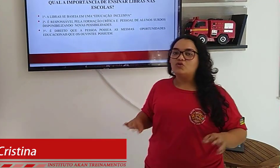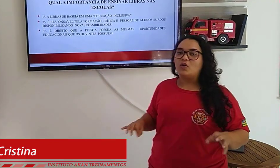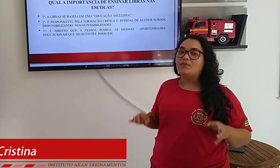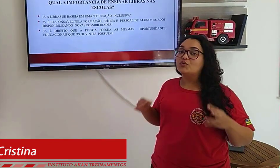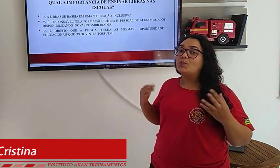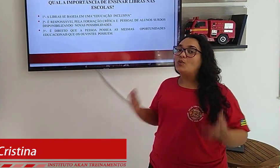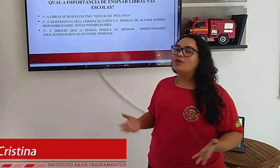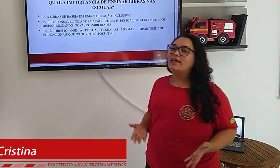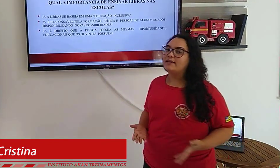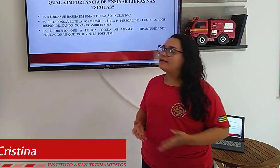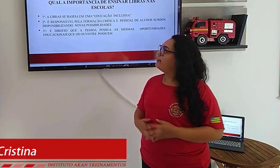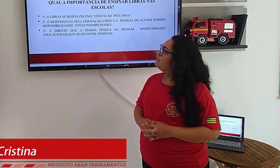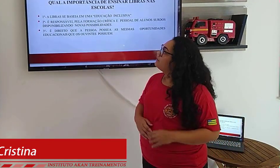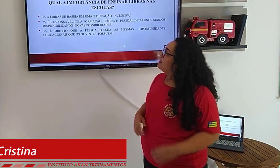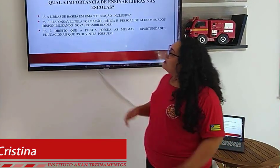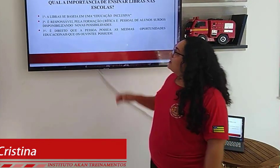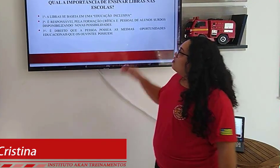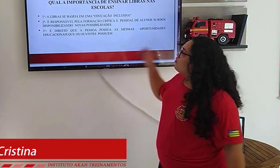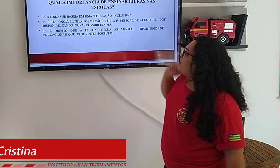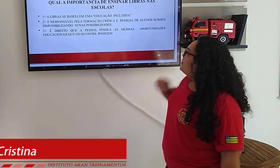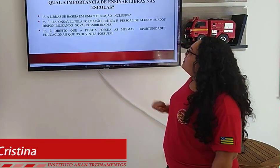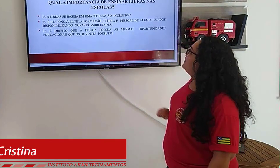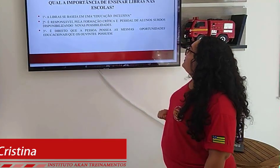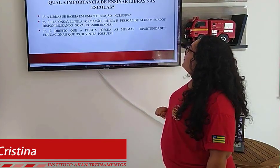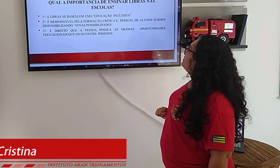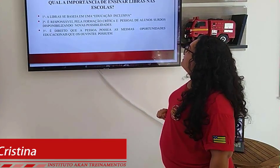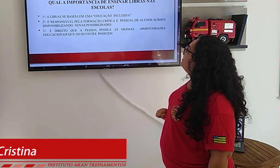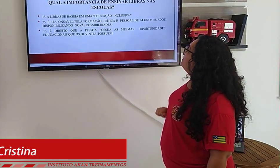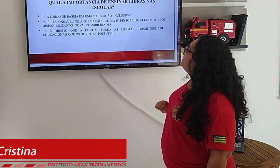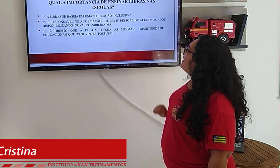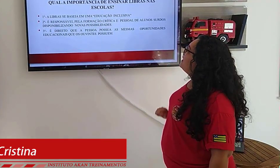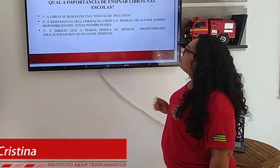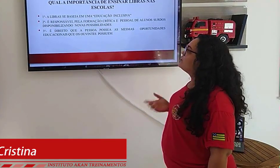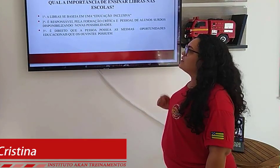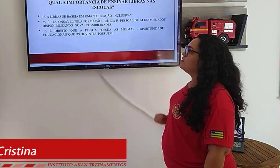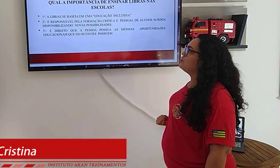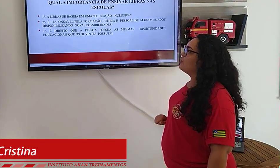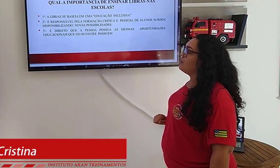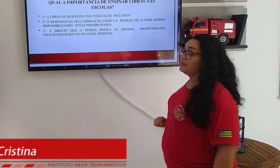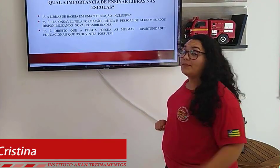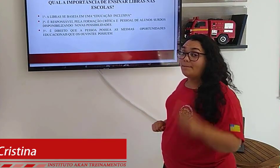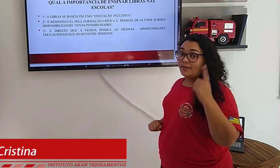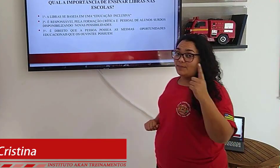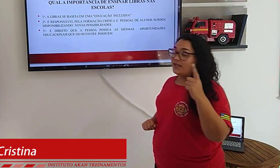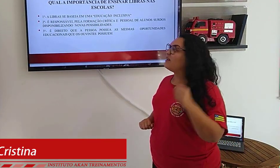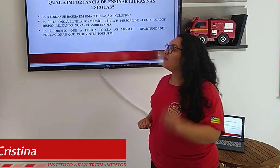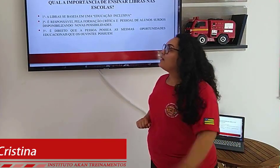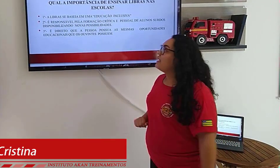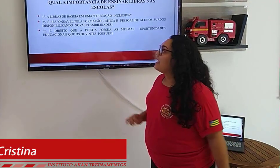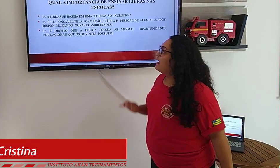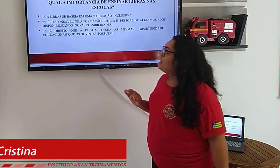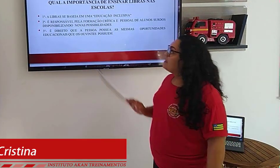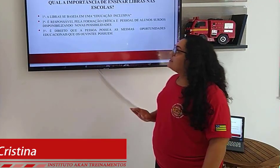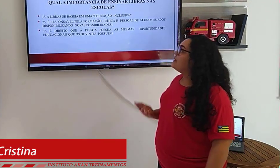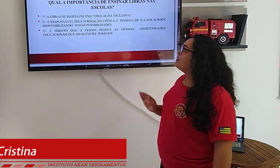do porquê, tá? Qual a importância de ensinar Libras nas escolas? Primeiro, a Libras se baseia em uma